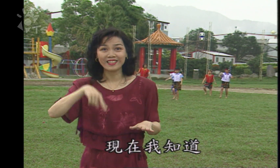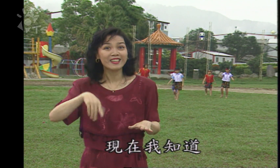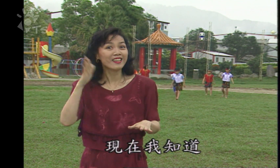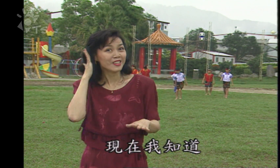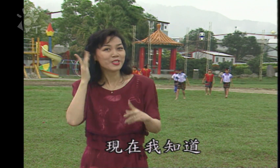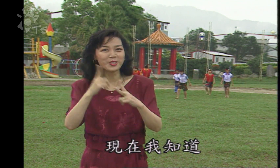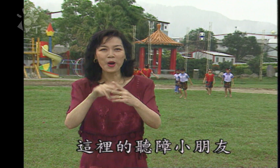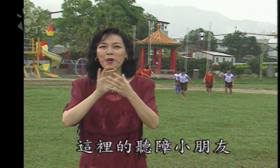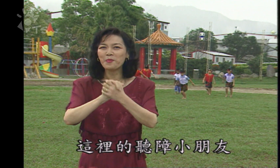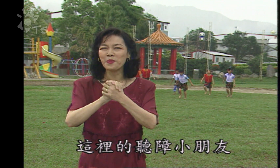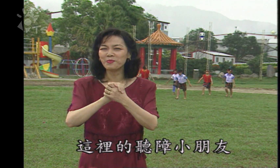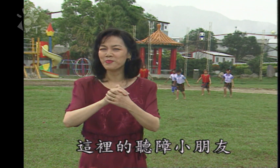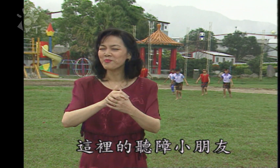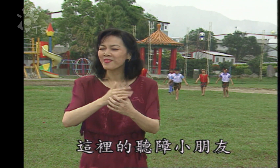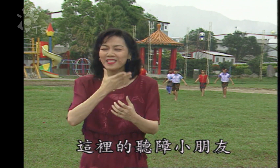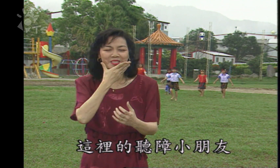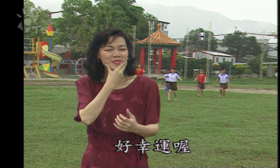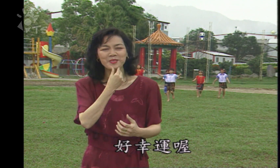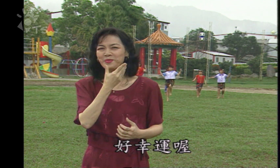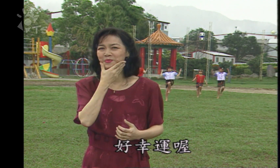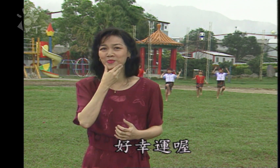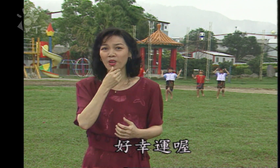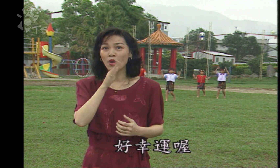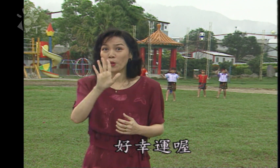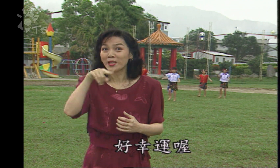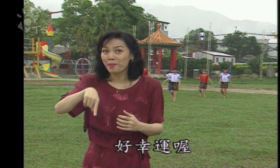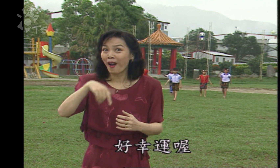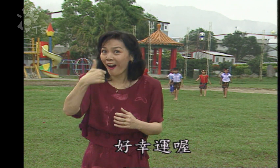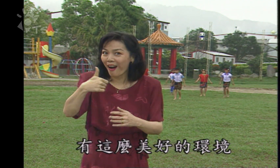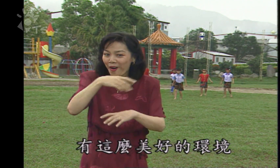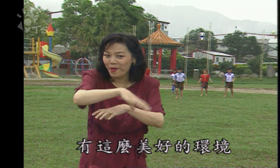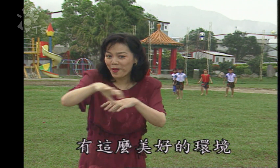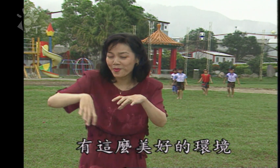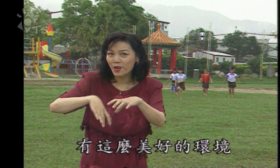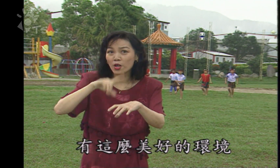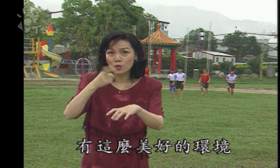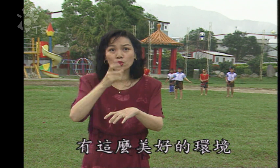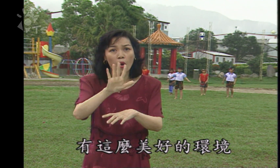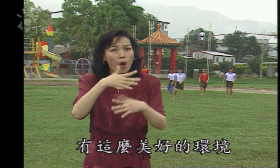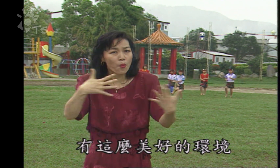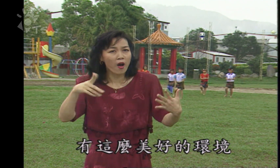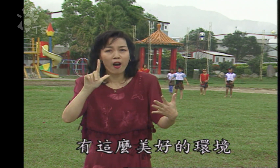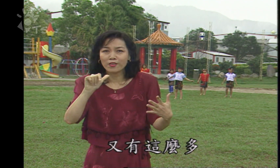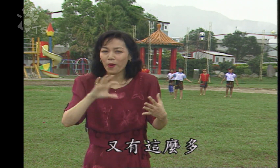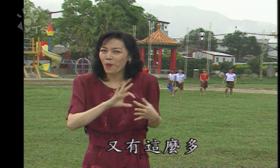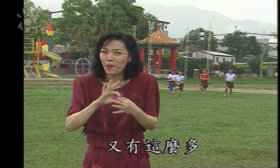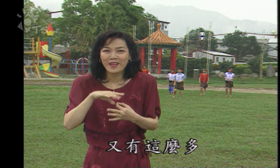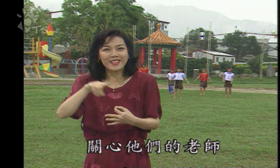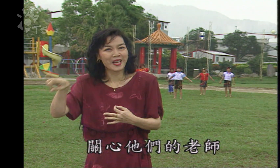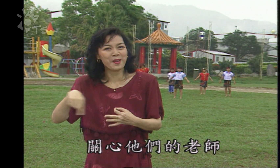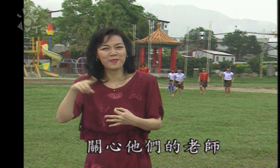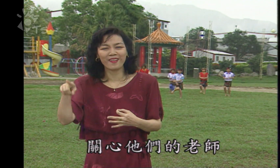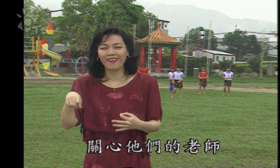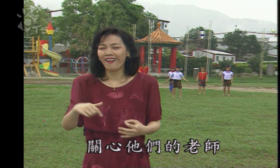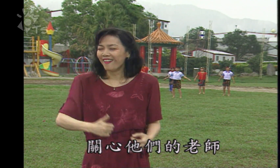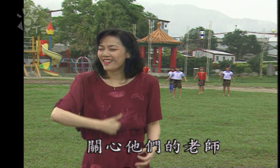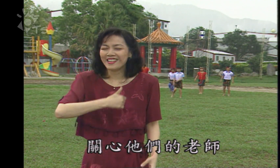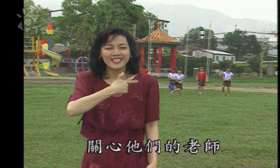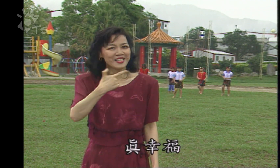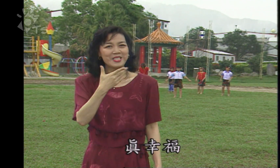道这里的听障小朋友好幸运啊，有这么美好的环境，有这么多关心他们的老师，真幸